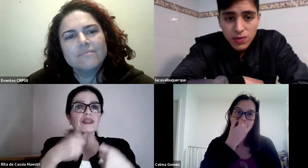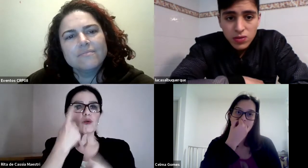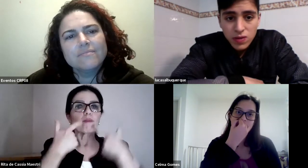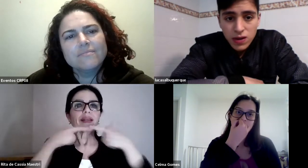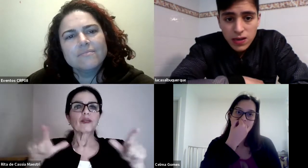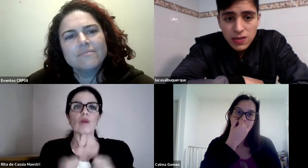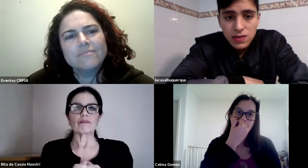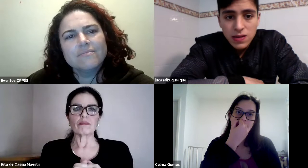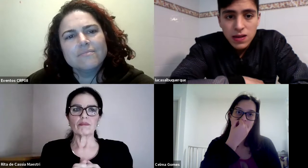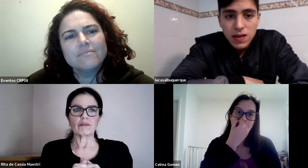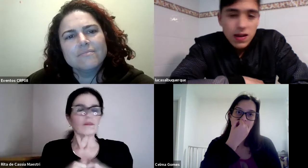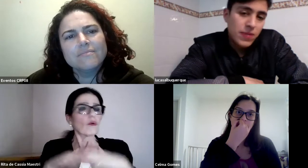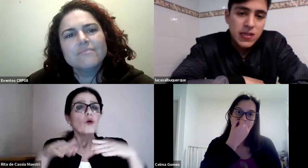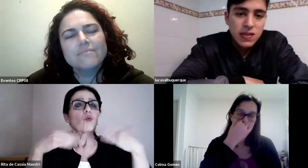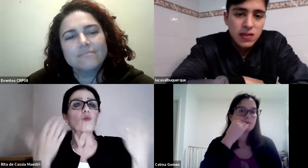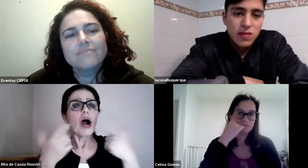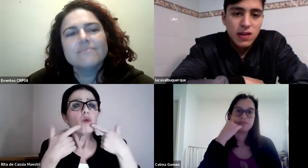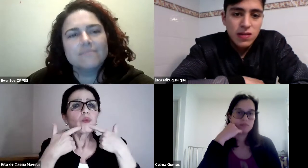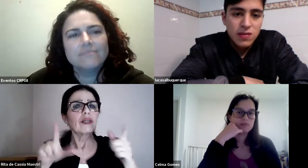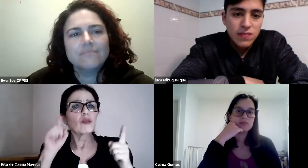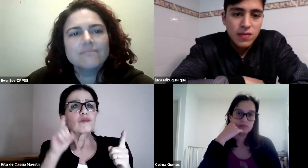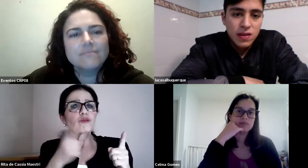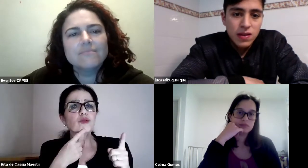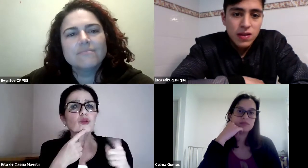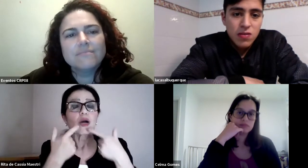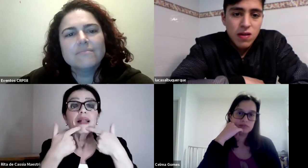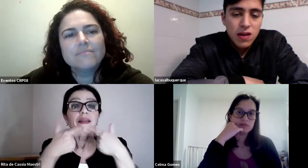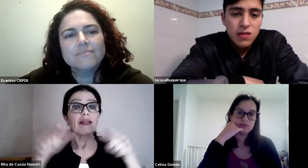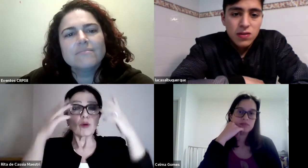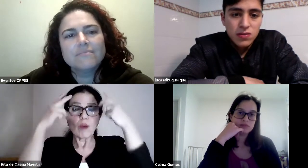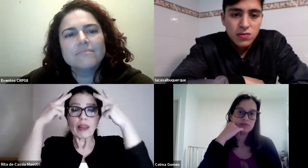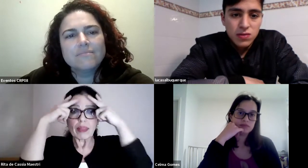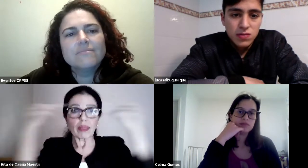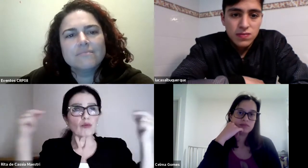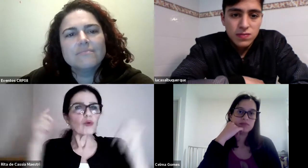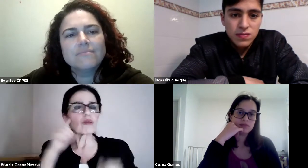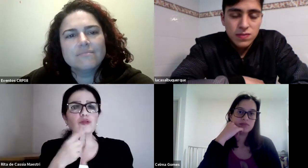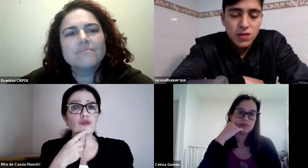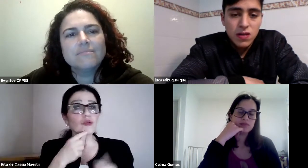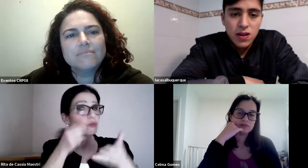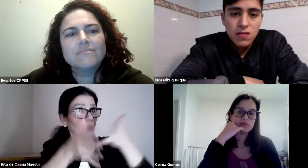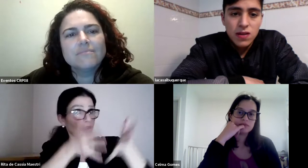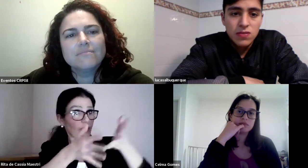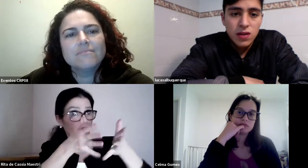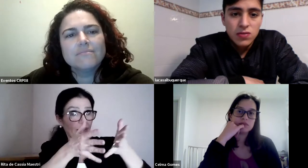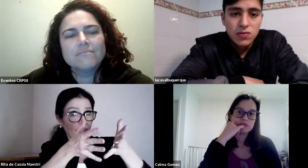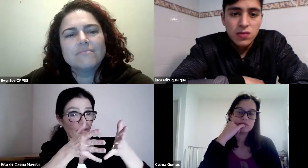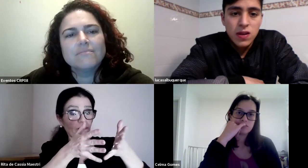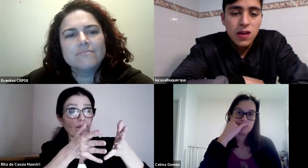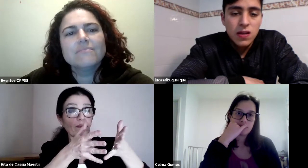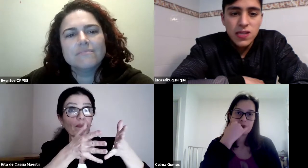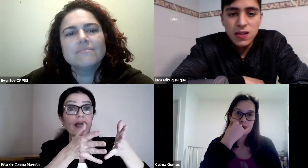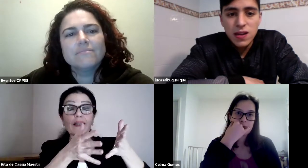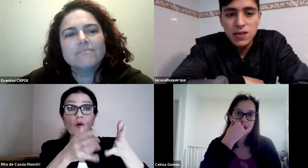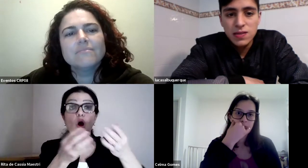Quando a pessoa nasce, né, ela precisa de uma língua. E qual é a língua do surdo? Qual que é a língua natural do surdo?